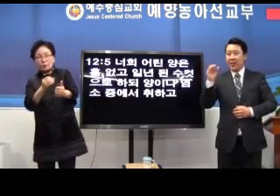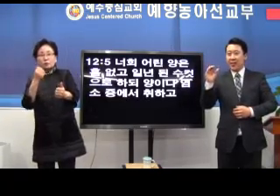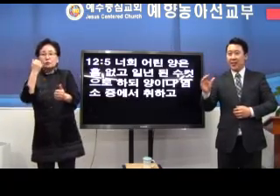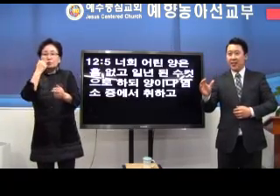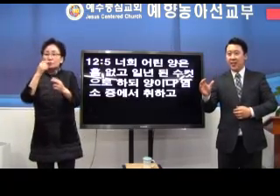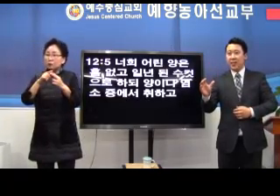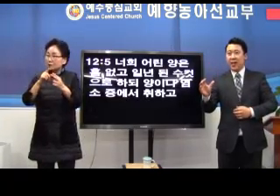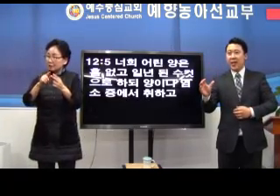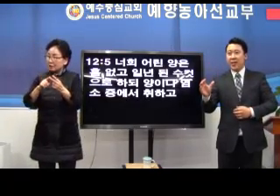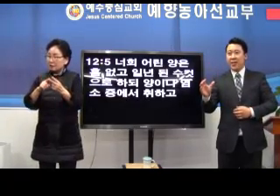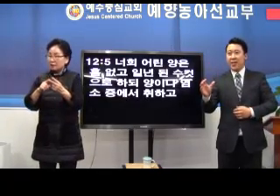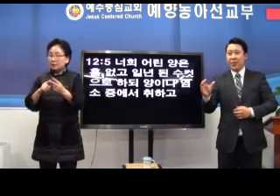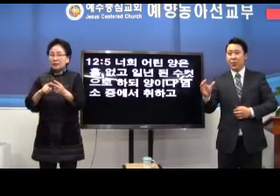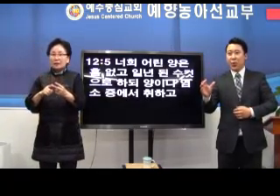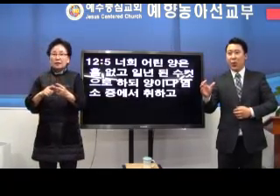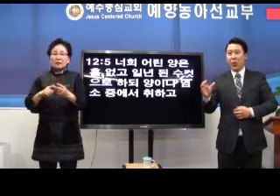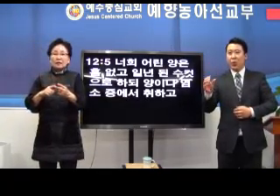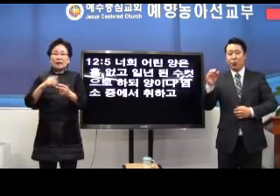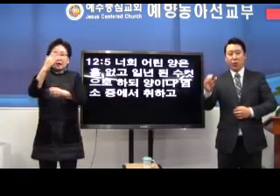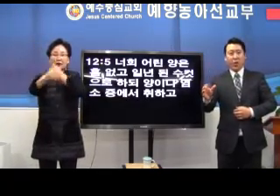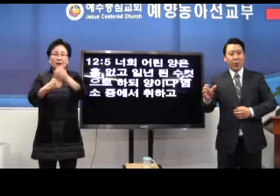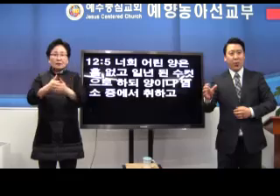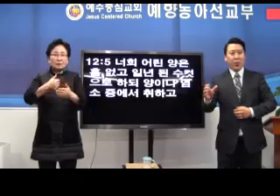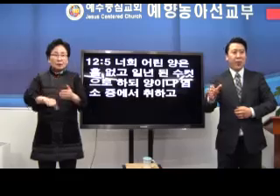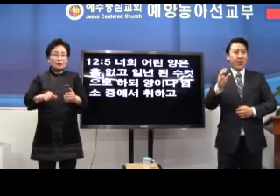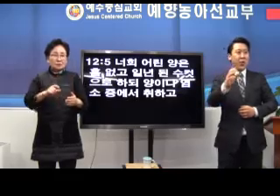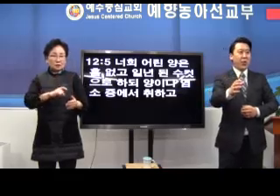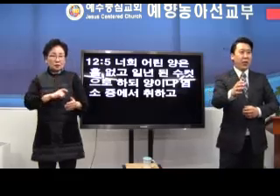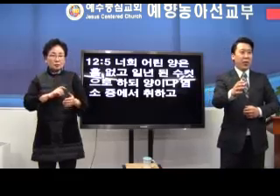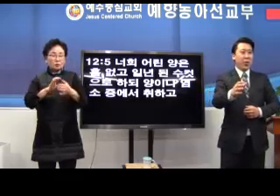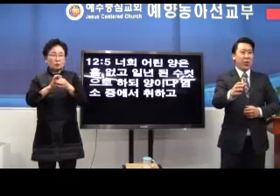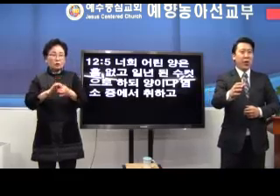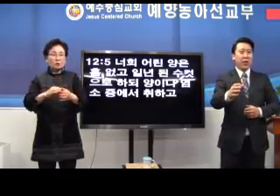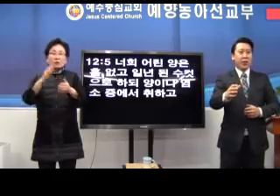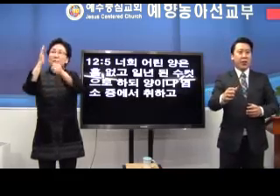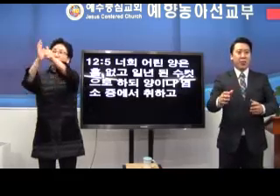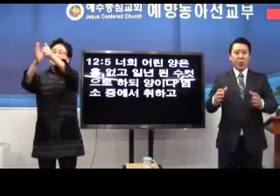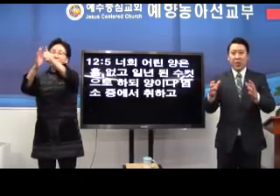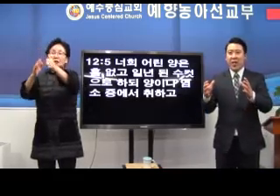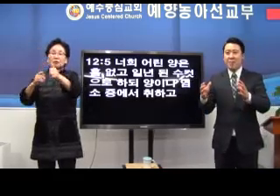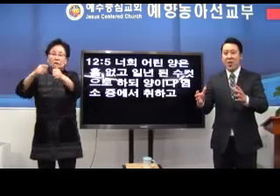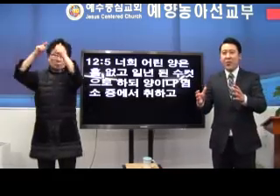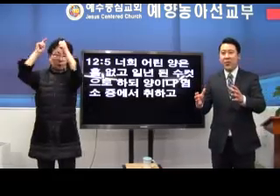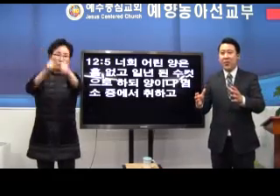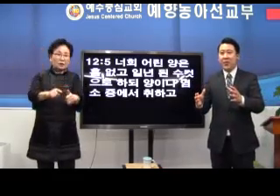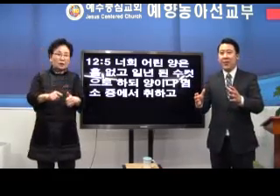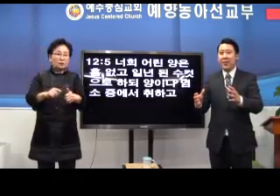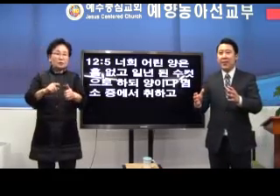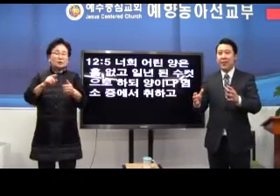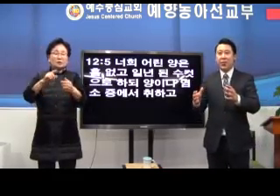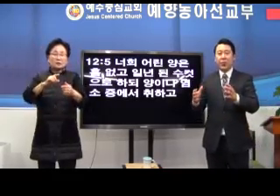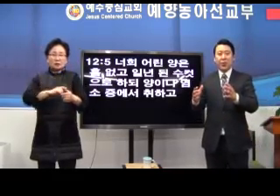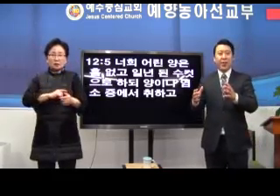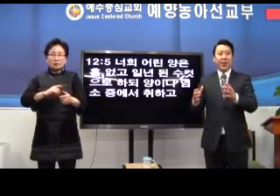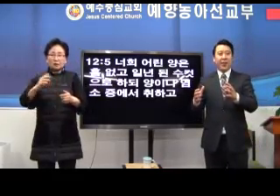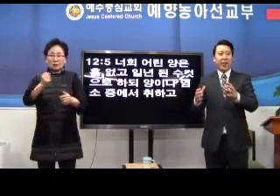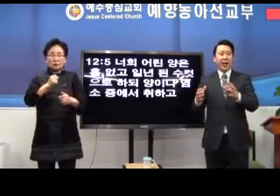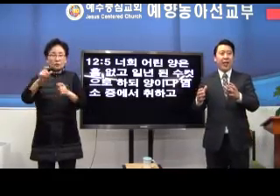이 나의 아들의 이름으로 구하고 명령하고 그 이름으로 살면 그 권세,